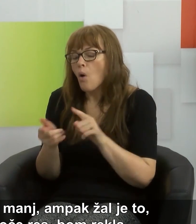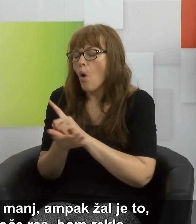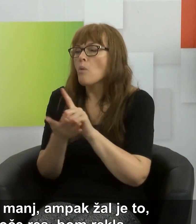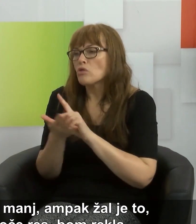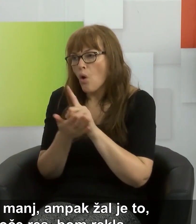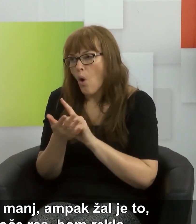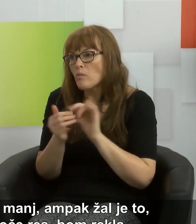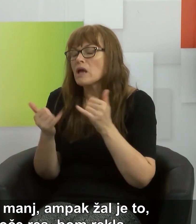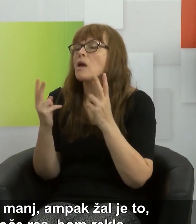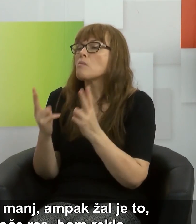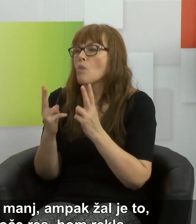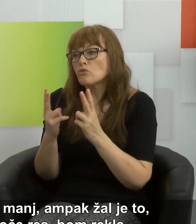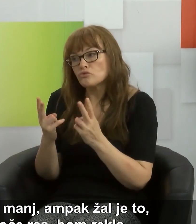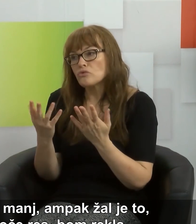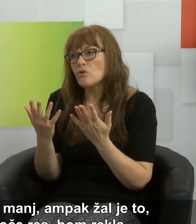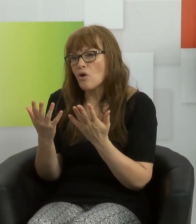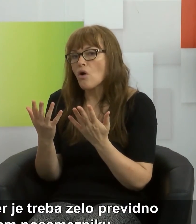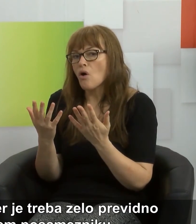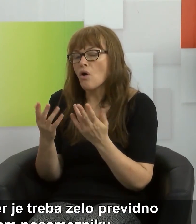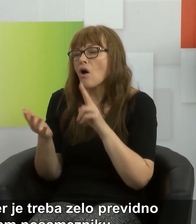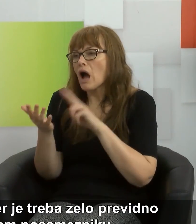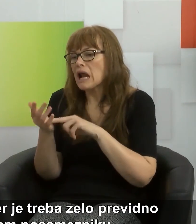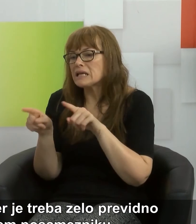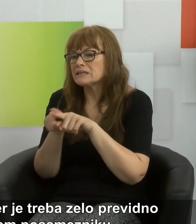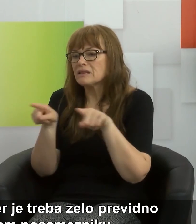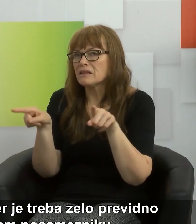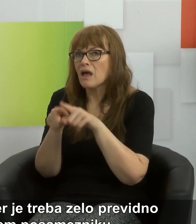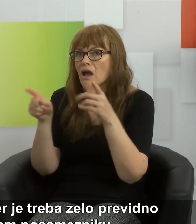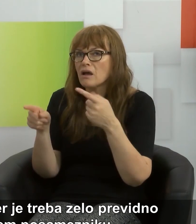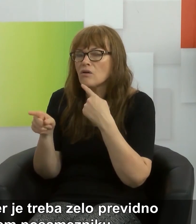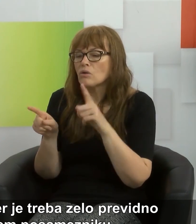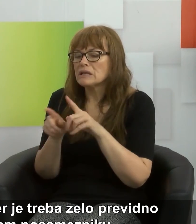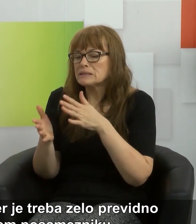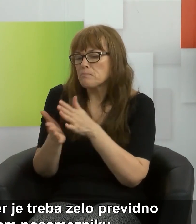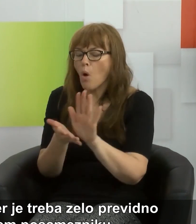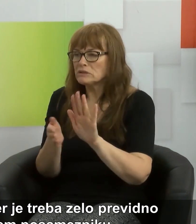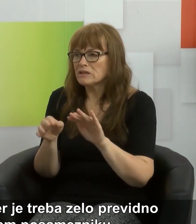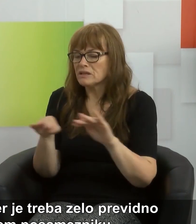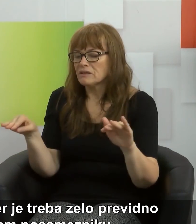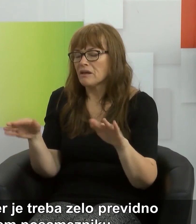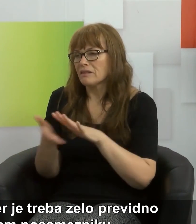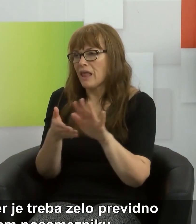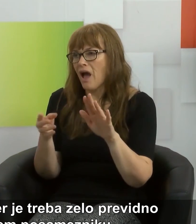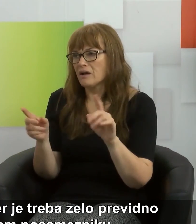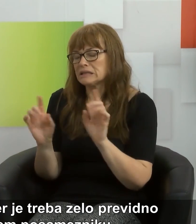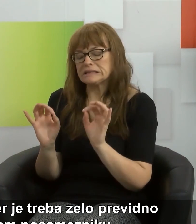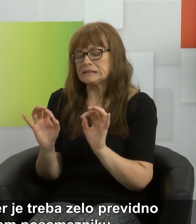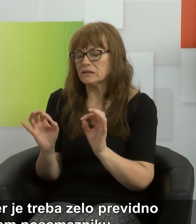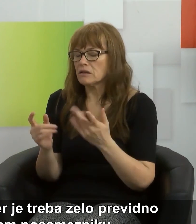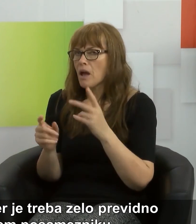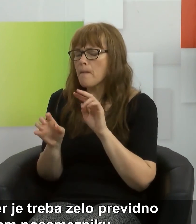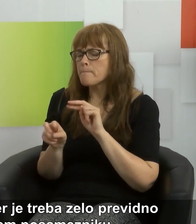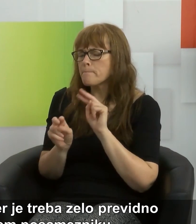obdobje, ki je mogoče res, bom rekla tako, na takih spolskih tleh, ko je treba zelo